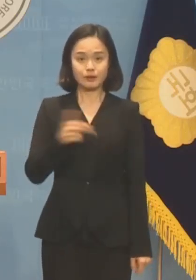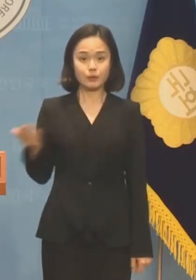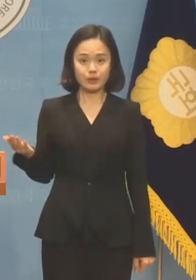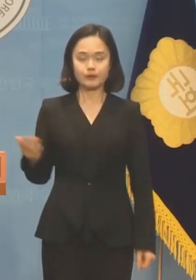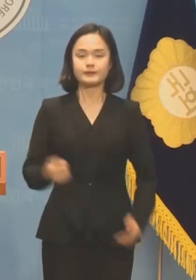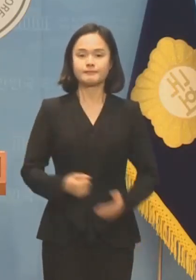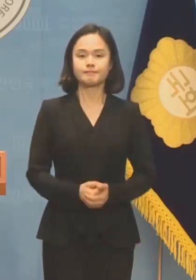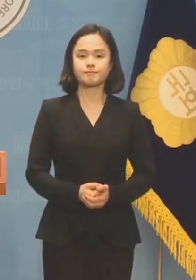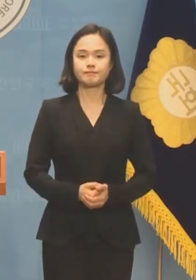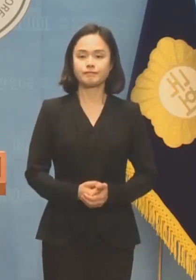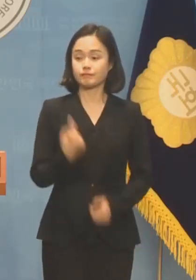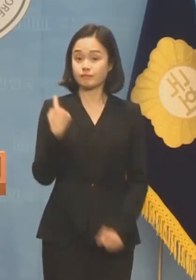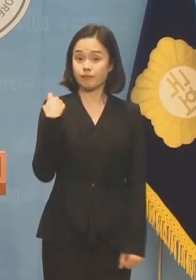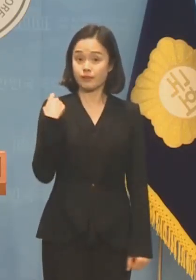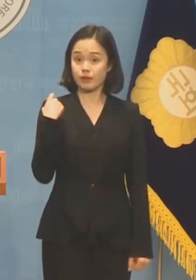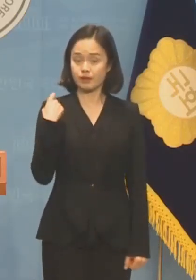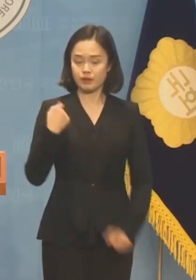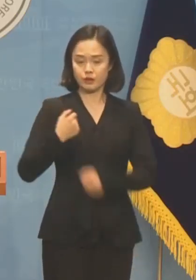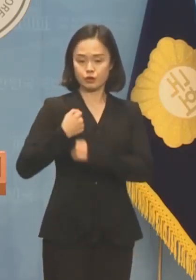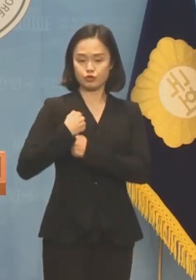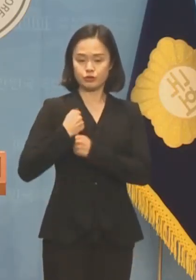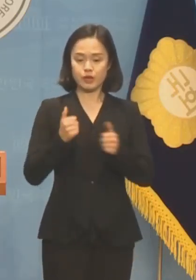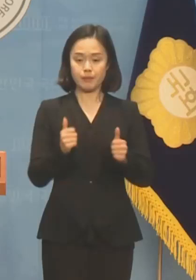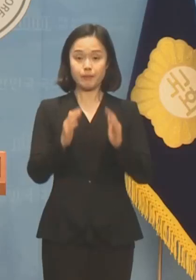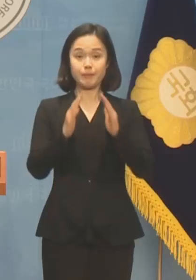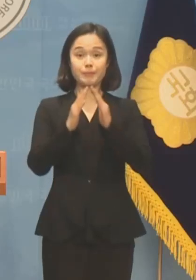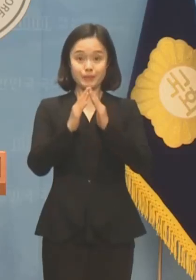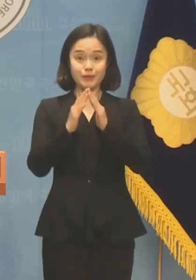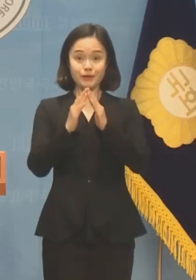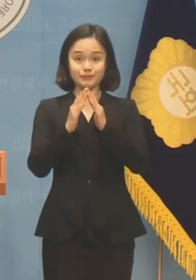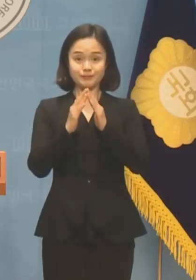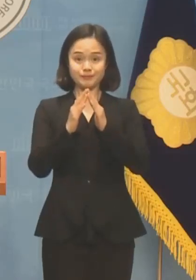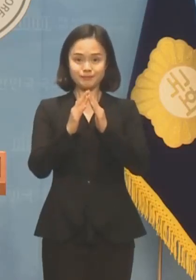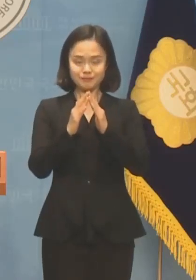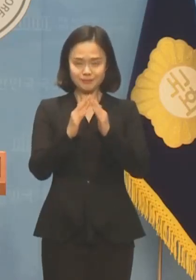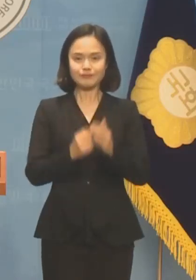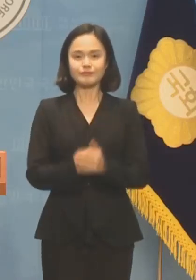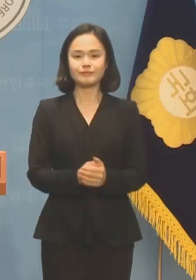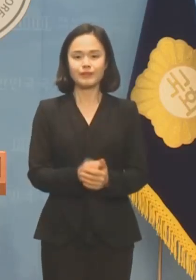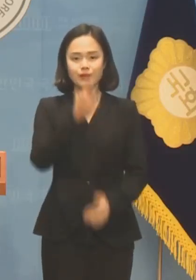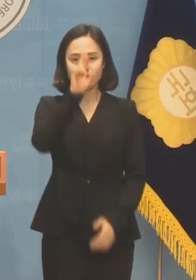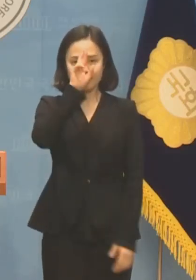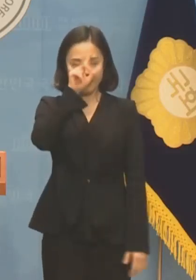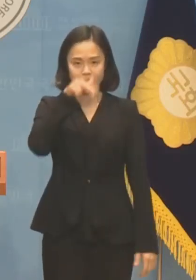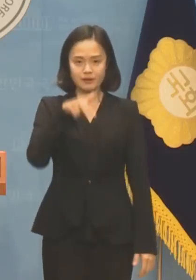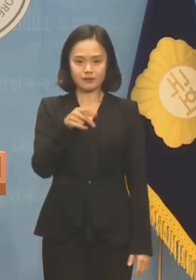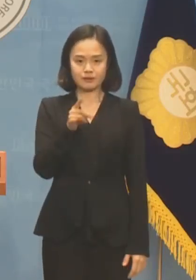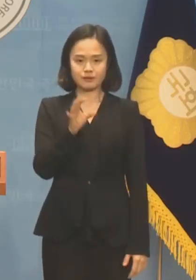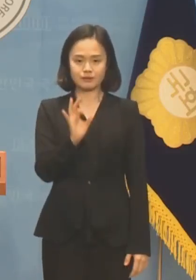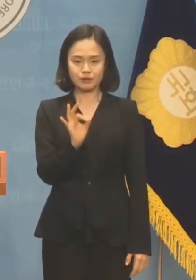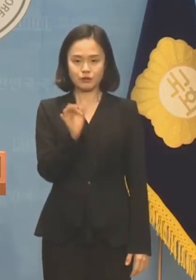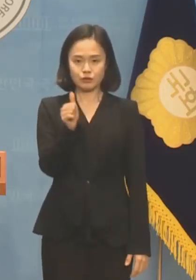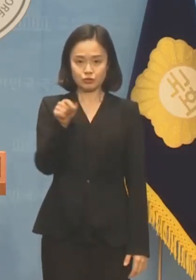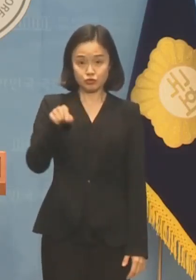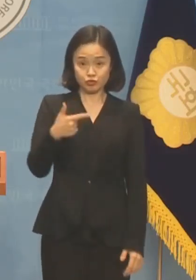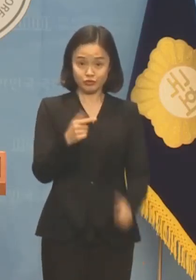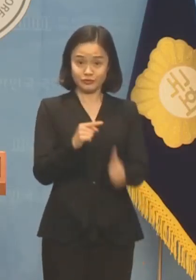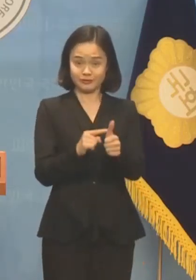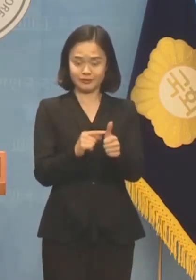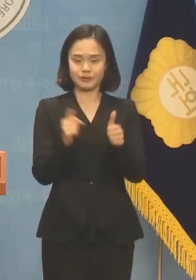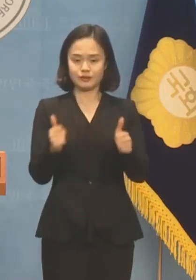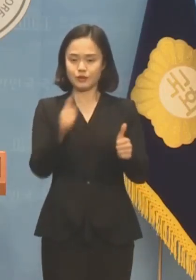어제 군사법원이 박종훈 대령에 대해서 무죄 판결을 선고한 것에 대해서 말씀드리려고